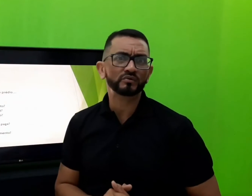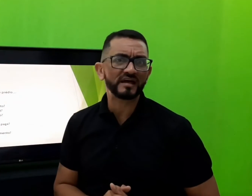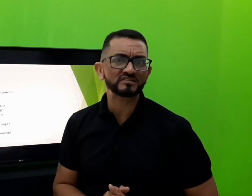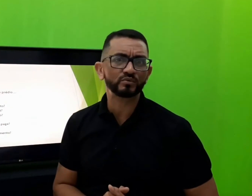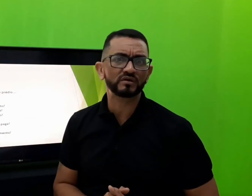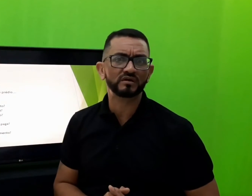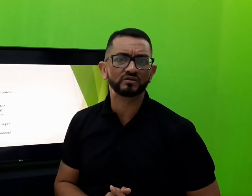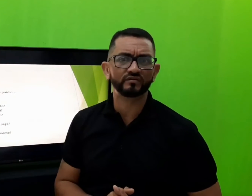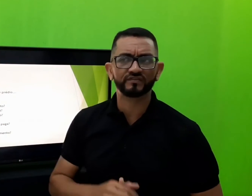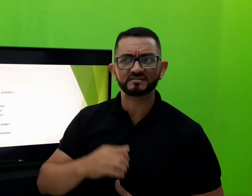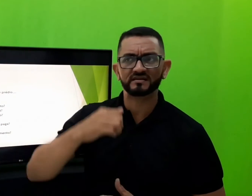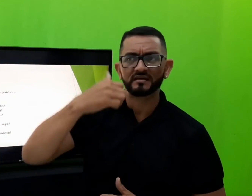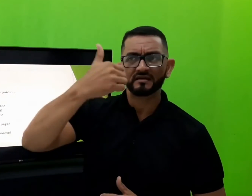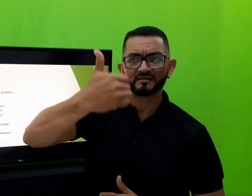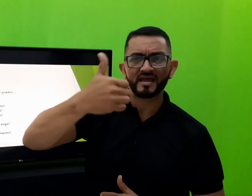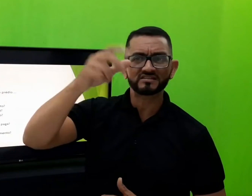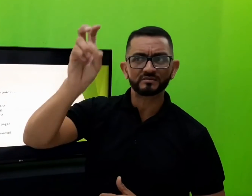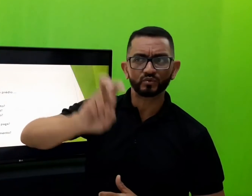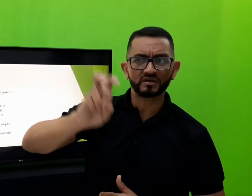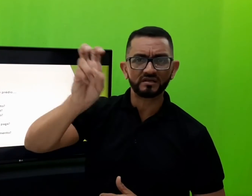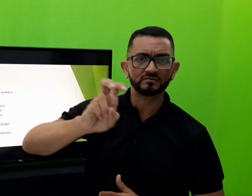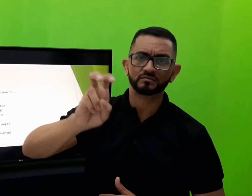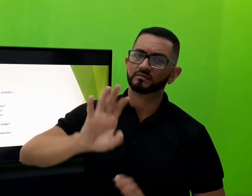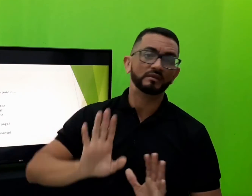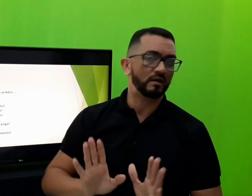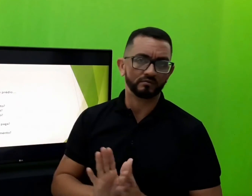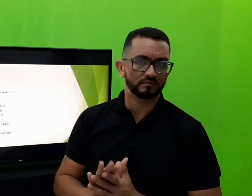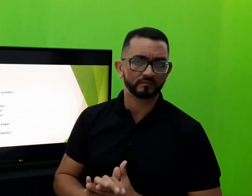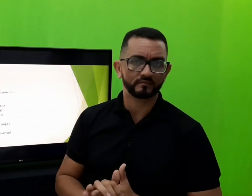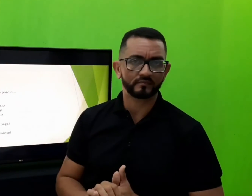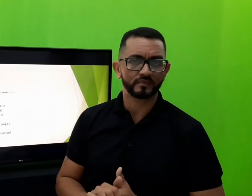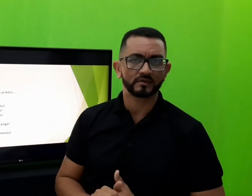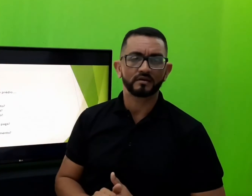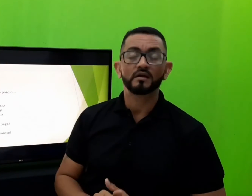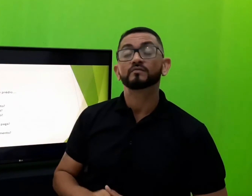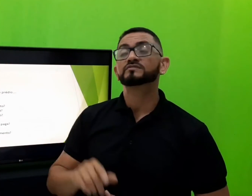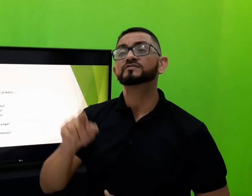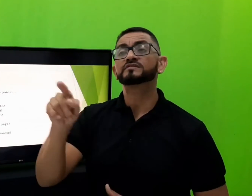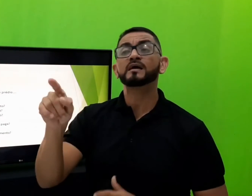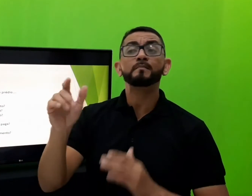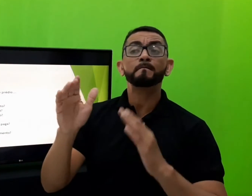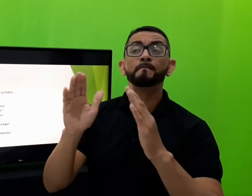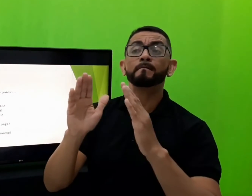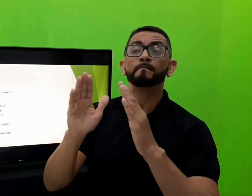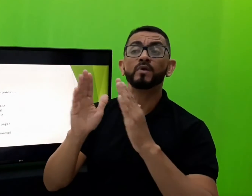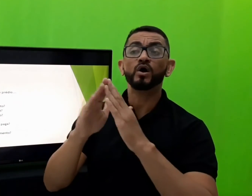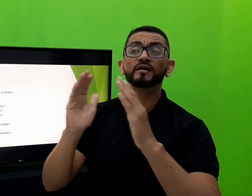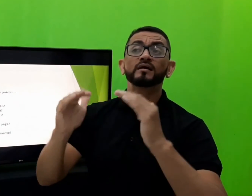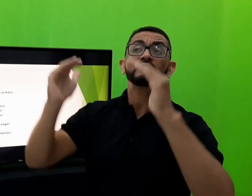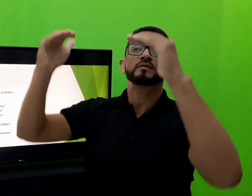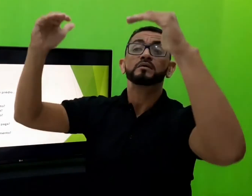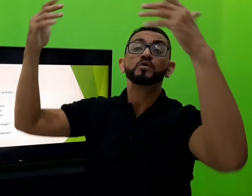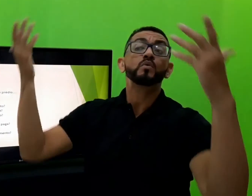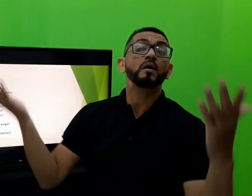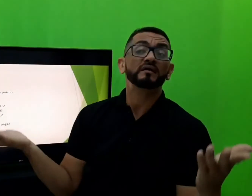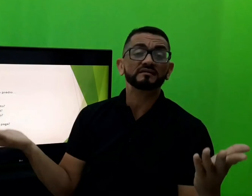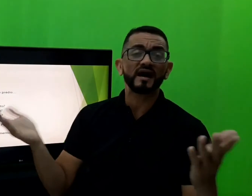no 15º, eu vou fazer 15º? Não. Se você mora em qual